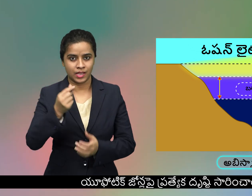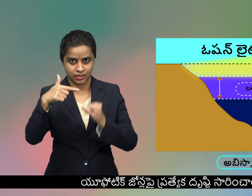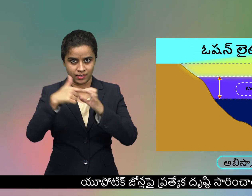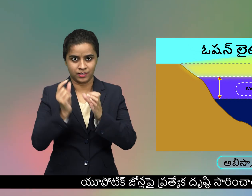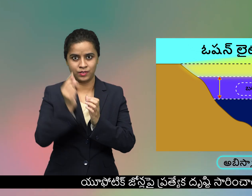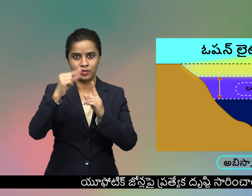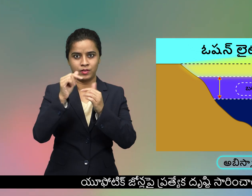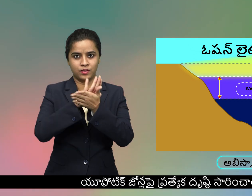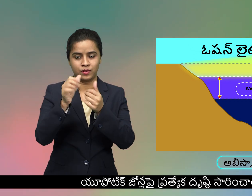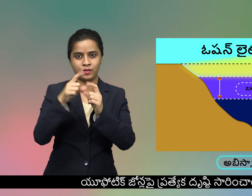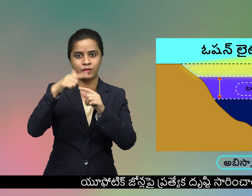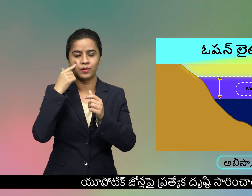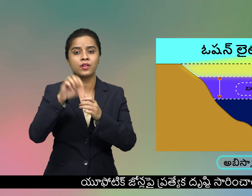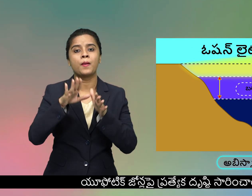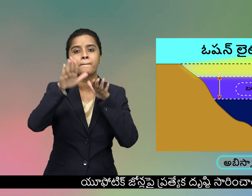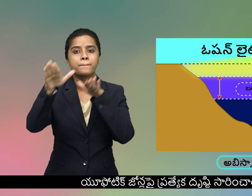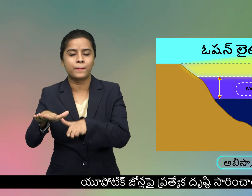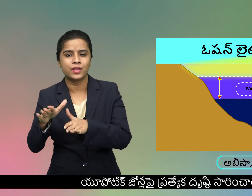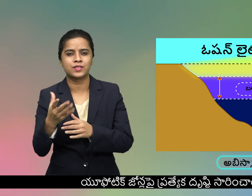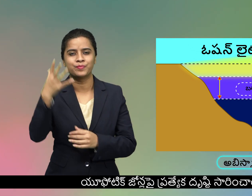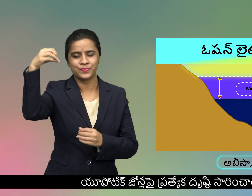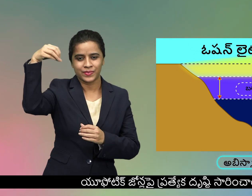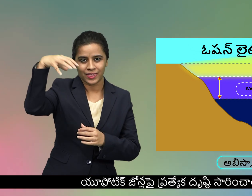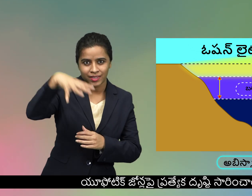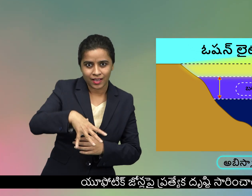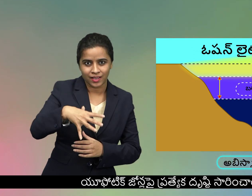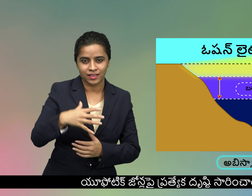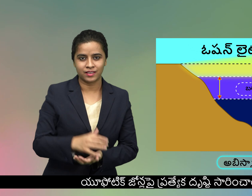యూఫోటిక్ జోన్లపై ప్రత్యేక దృష్టి సారించారు.